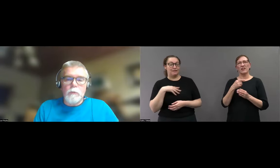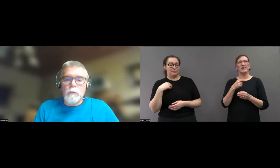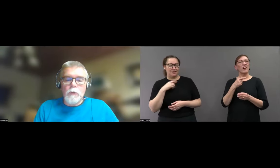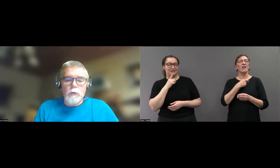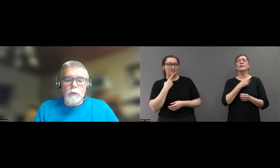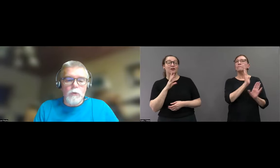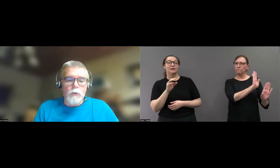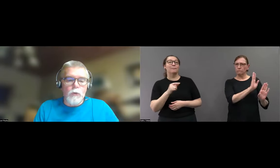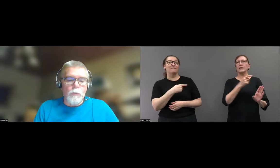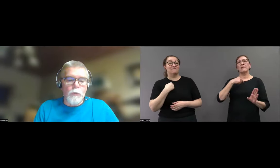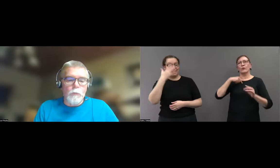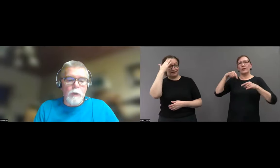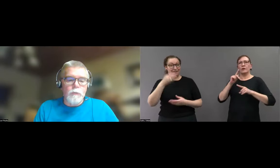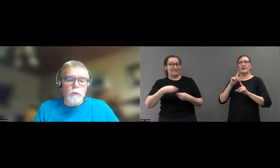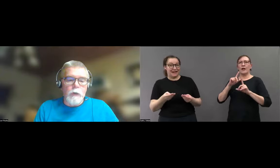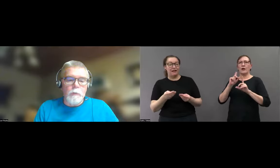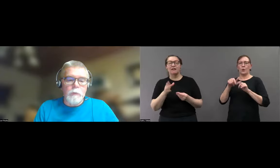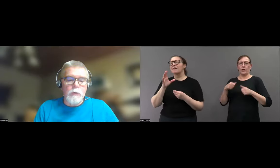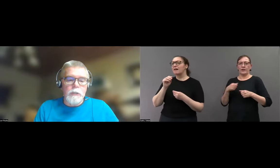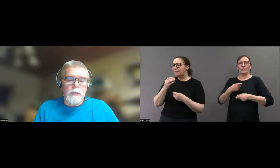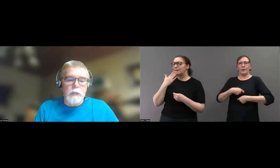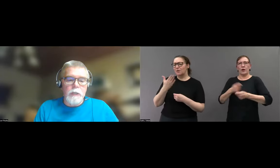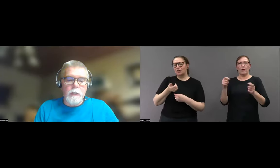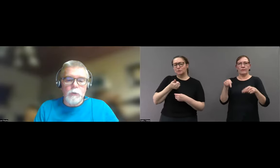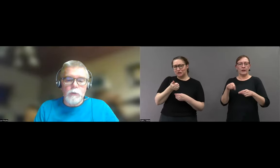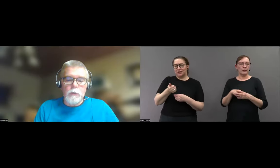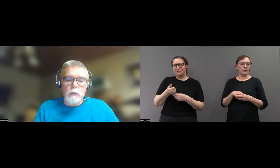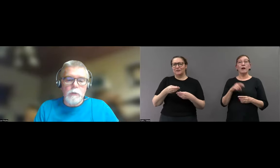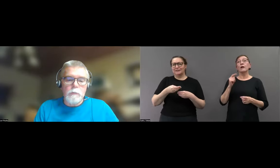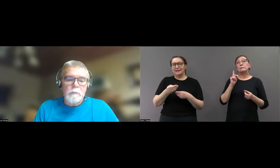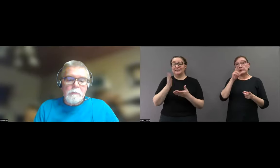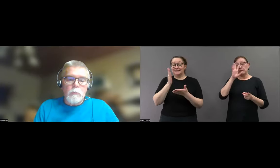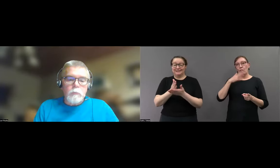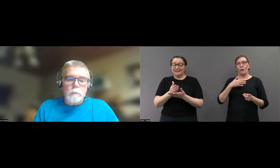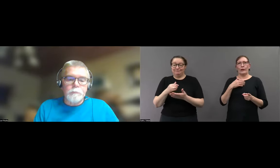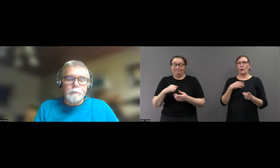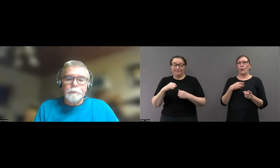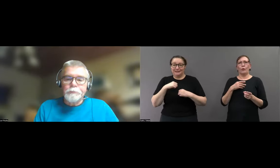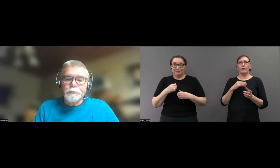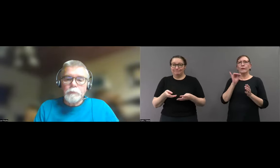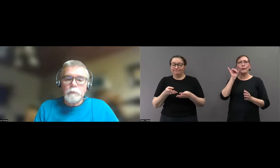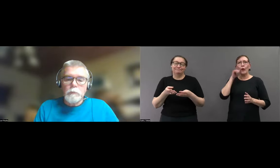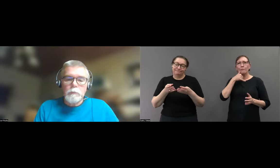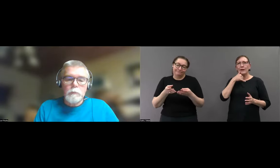ei. Joku kömmelys varmaan minusta itsestäni kiinni, mutta niin.